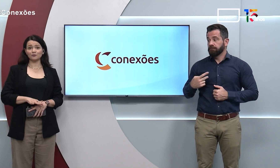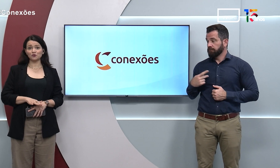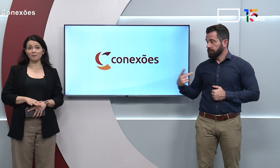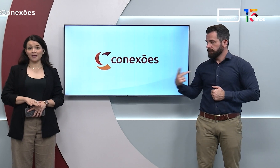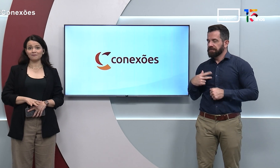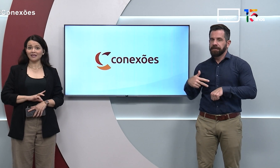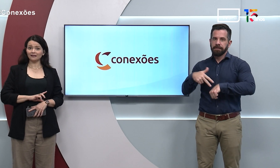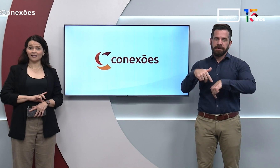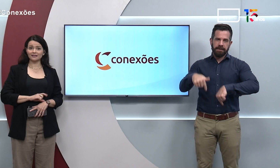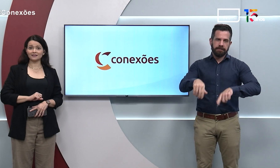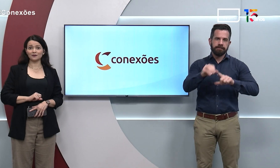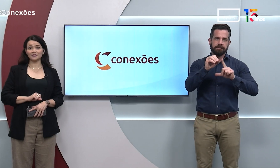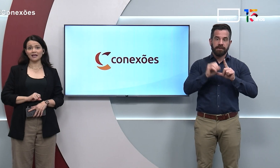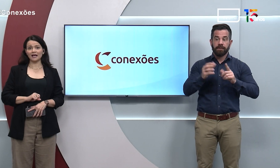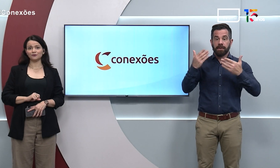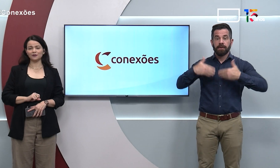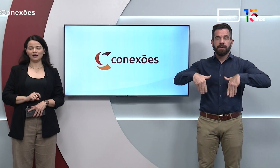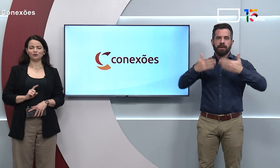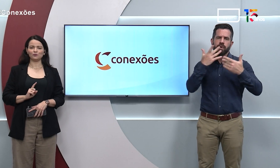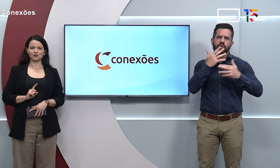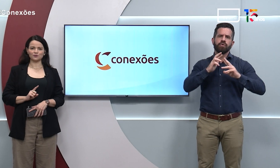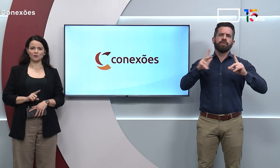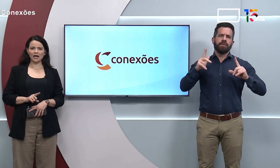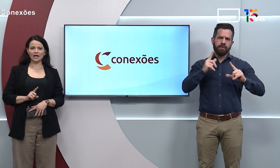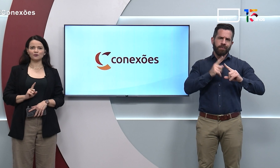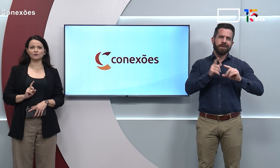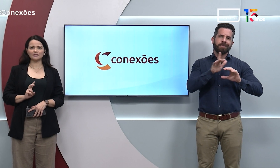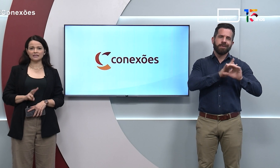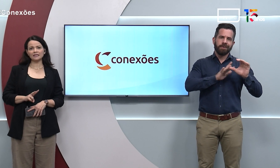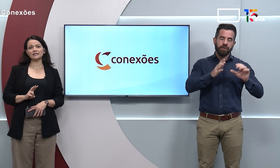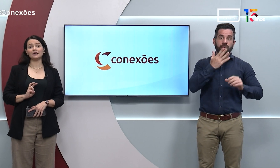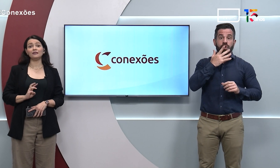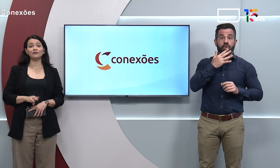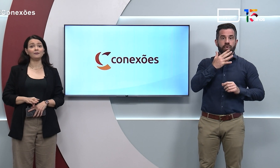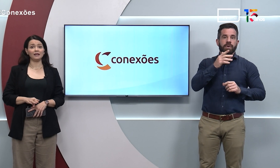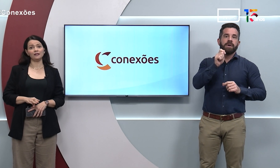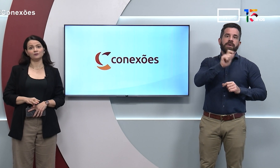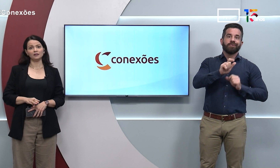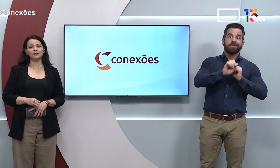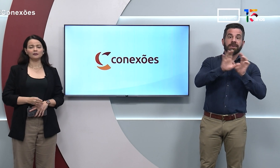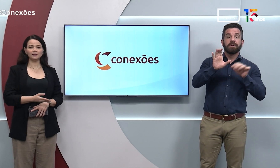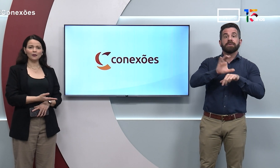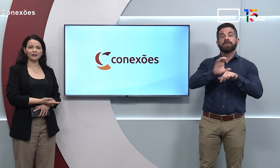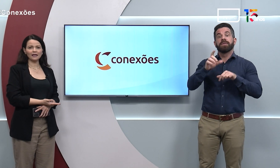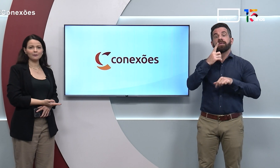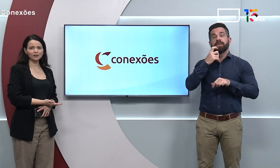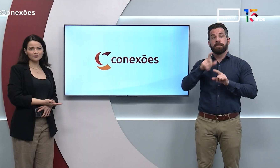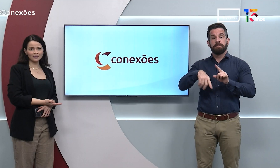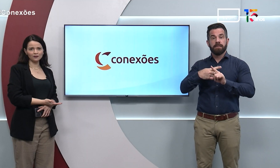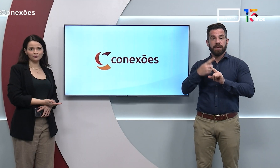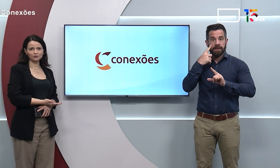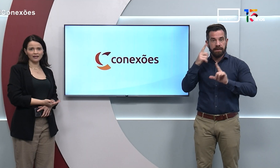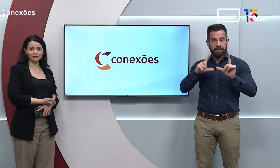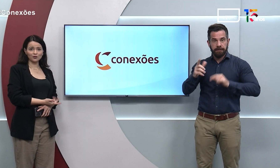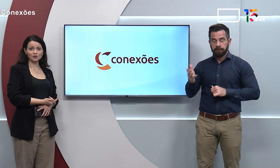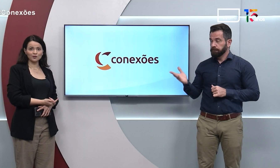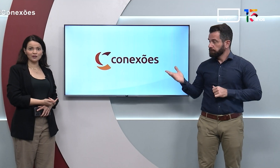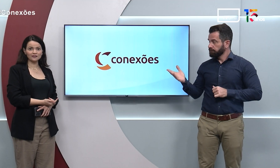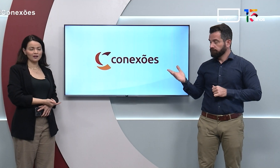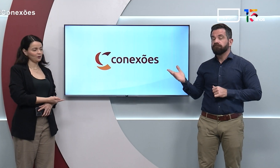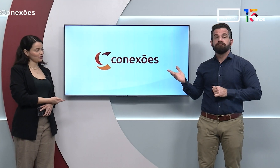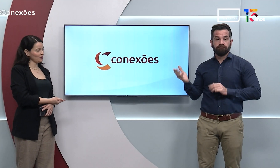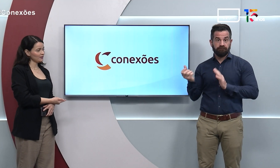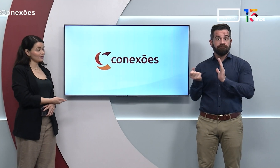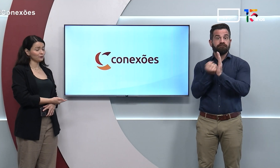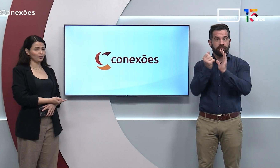dois estamos de pé e atrás está o cenário, em tons de azul claro, cinza e vermelho. Também tem uma tela bem no centro, entre nós